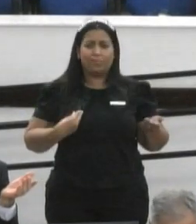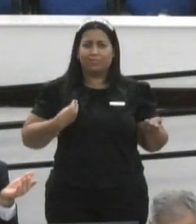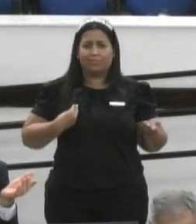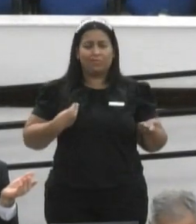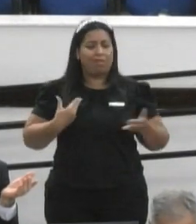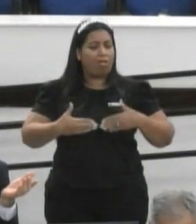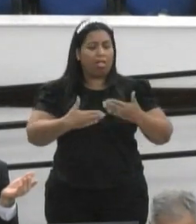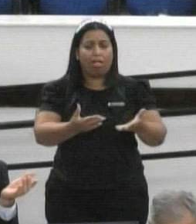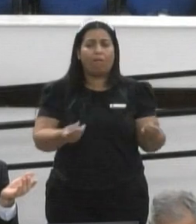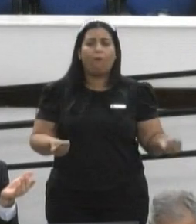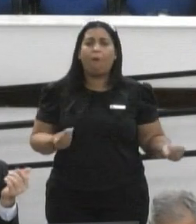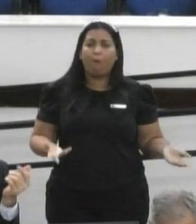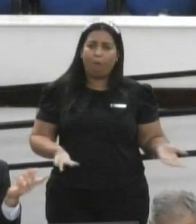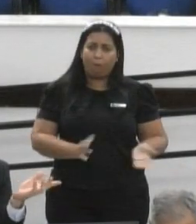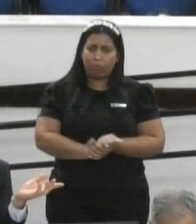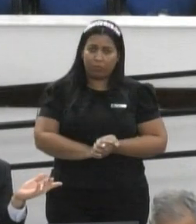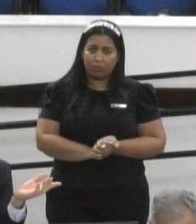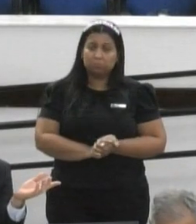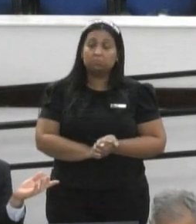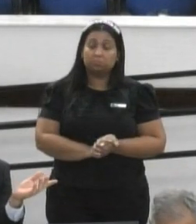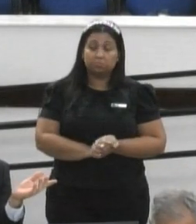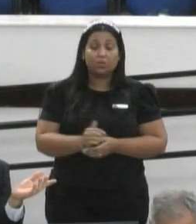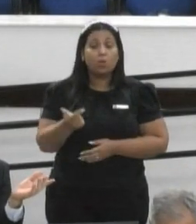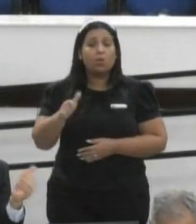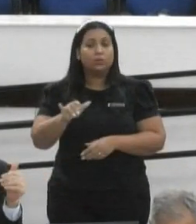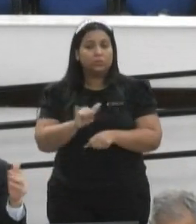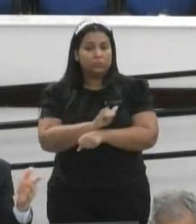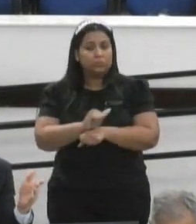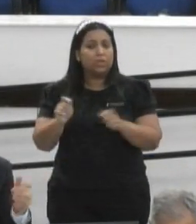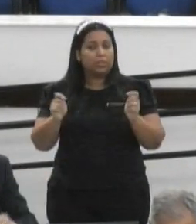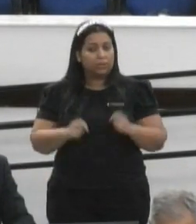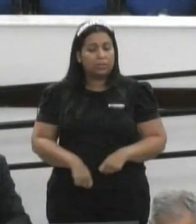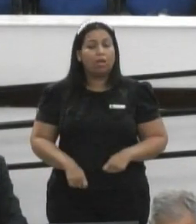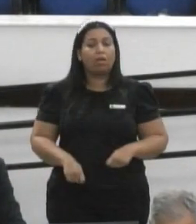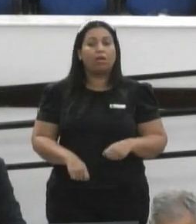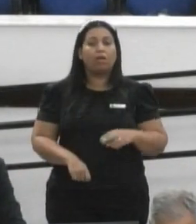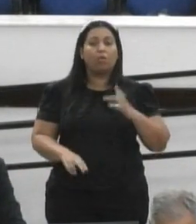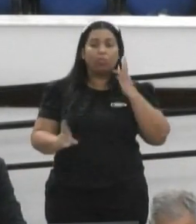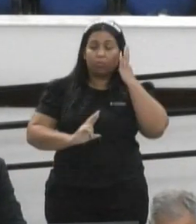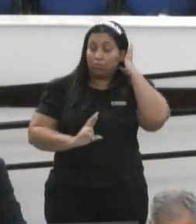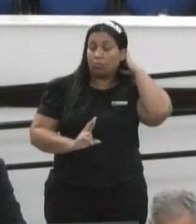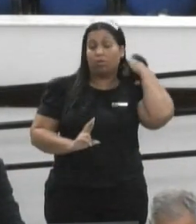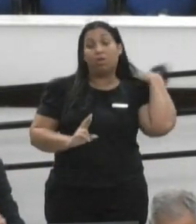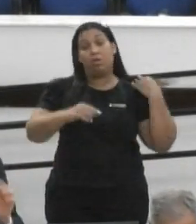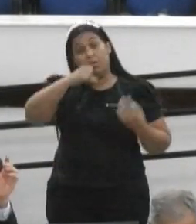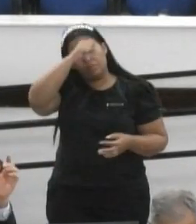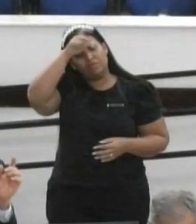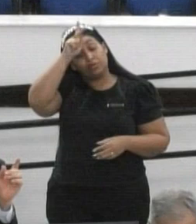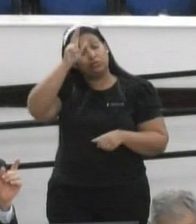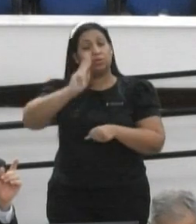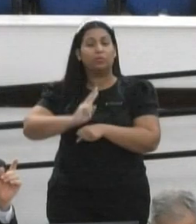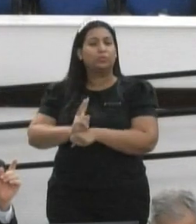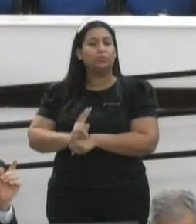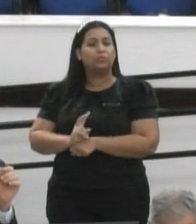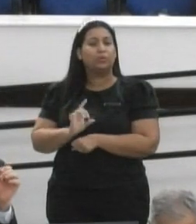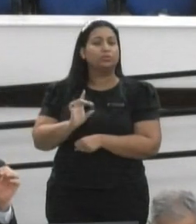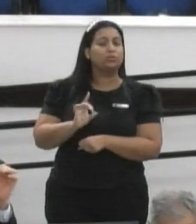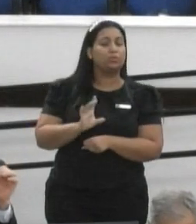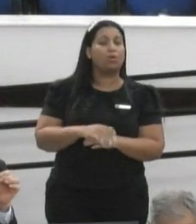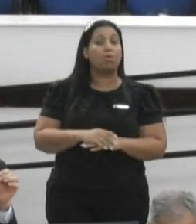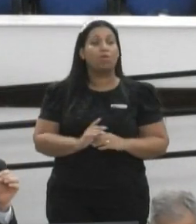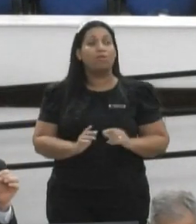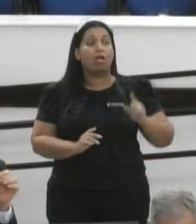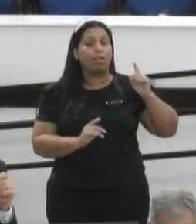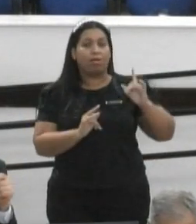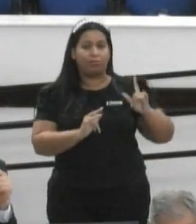isso. A outra forma que dá resultado, que aí a prefeitura só fiscaliza, quando os trabalhadores se organizam e sobe até o 8º andar